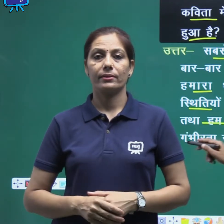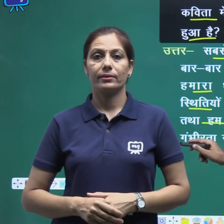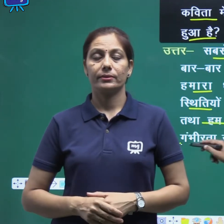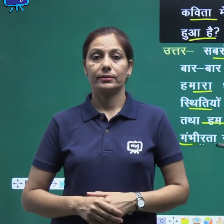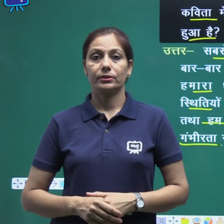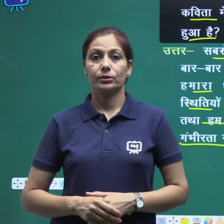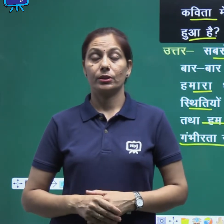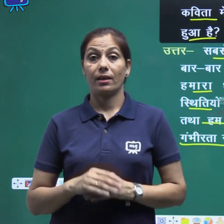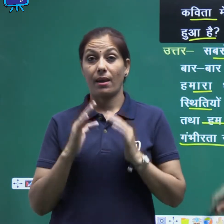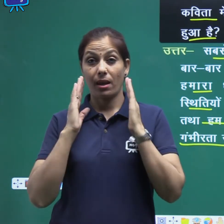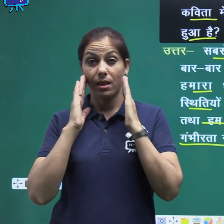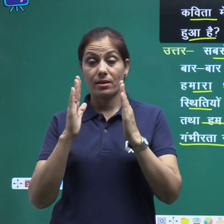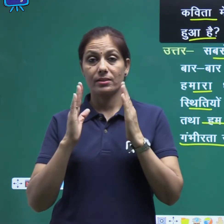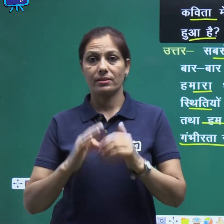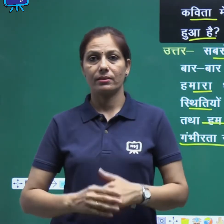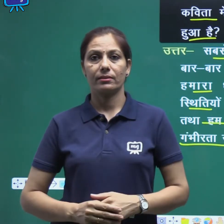गंभीरता से